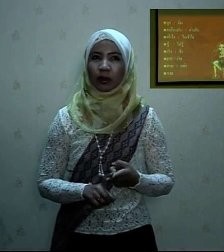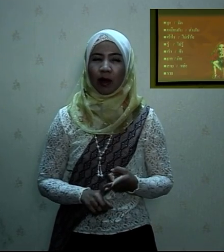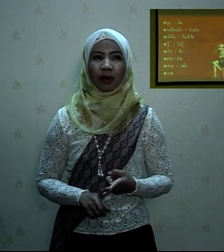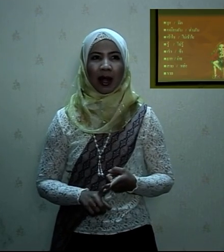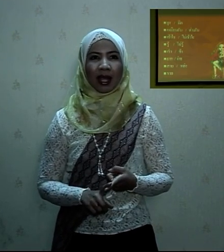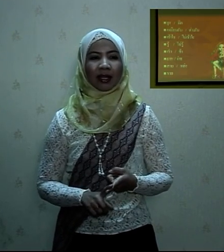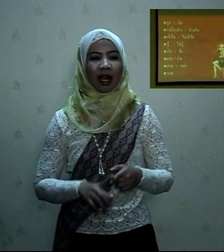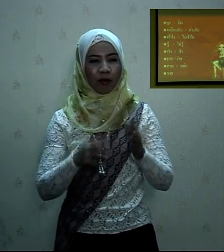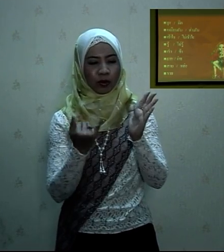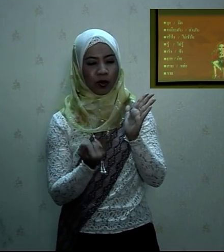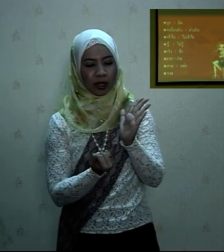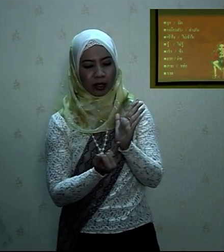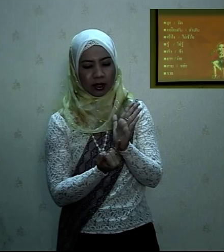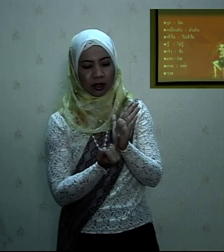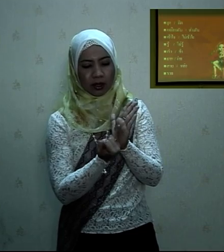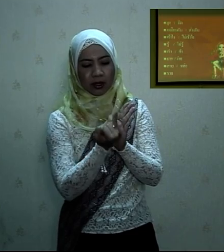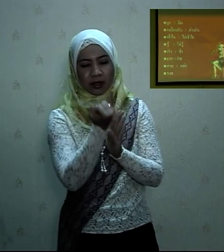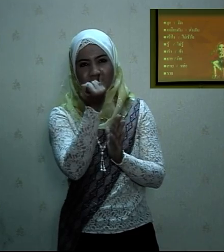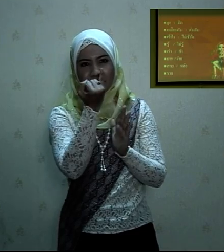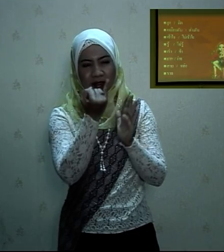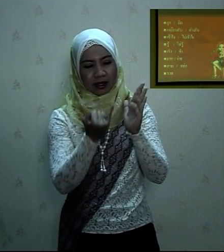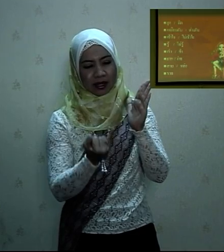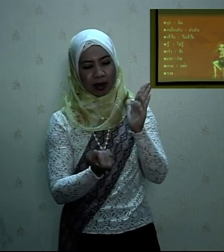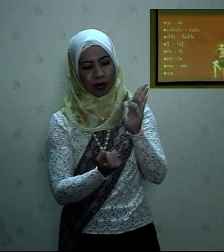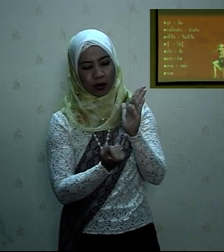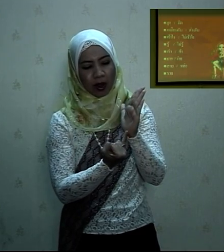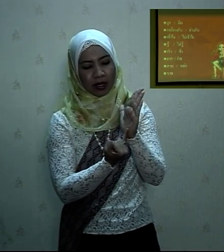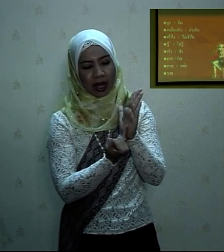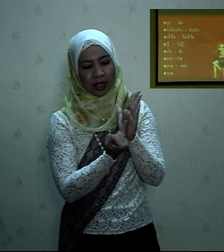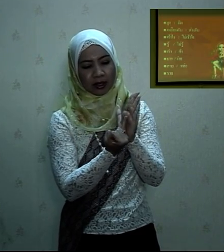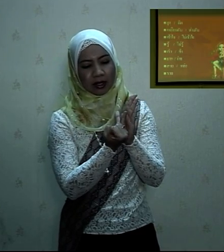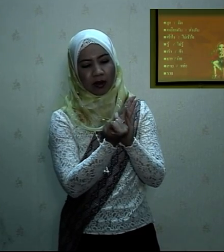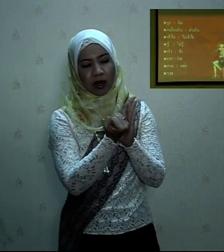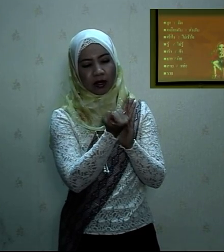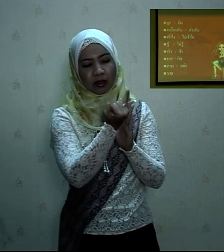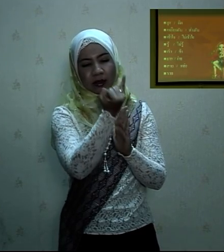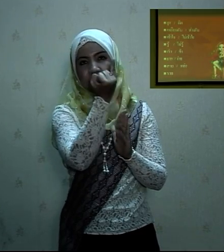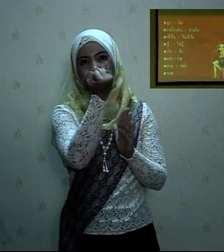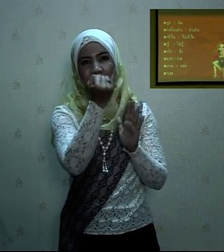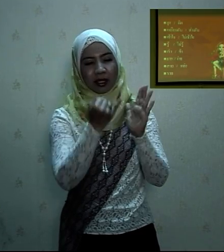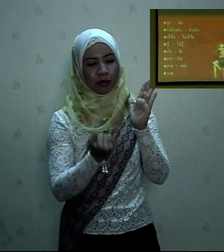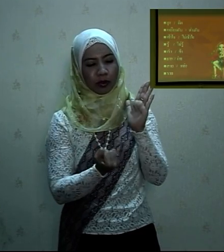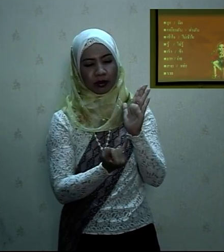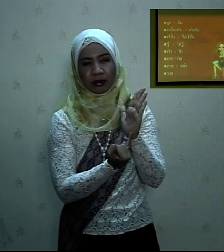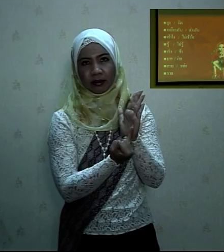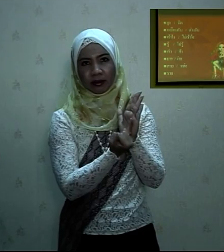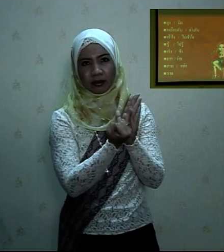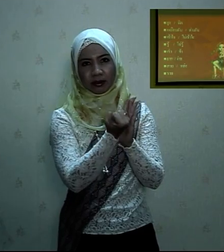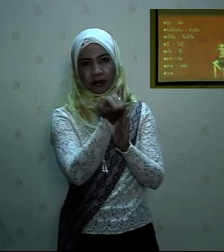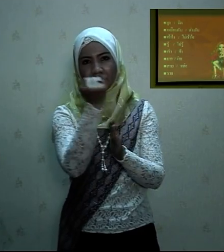องหรือไม่ถ้าคำว่าถูกก็คือนำนิ้วก้อยนะคะแล้วก็แทงขึ้นข้างบน